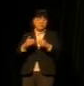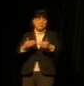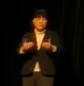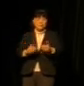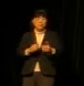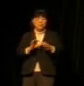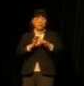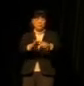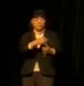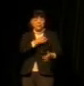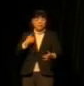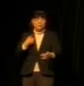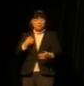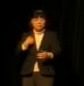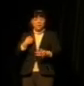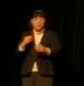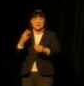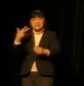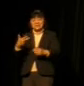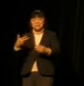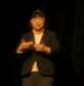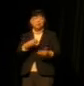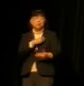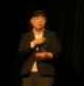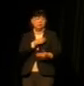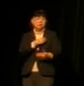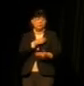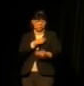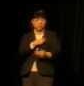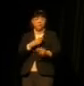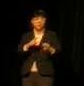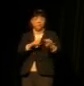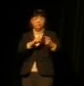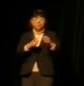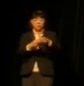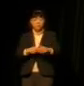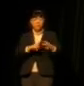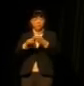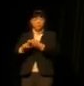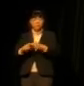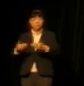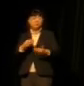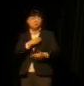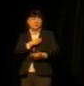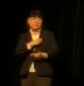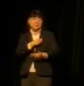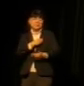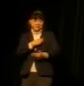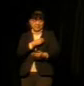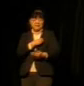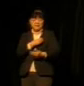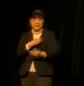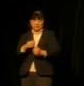とはね、JA 職員、あと谷光さんですね、あの厨房とか調理器を作る会社が鹿島に大きな会社あったんですけども、そこの